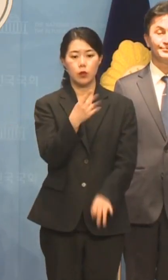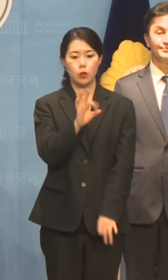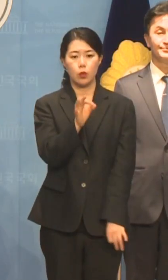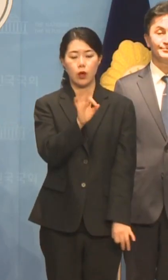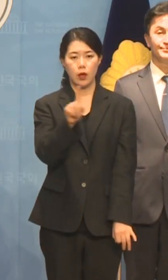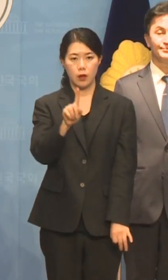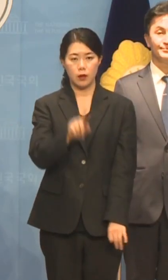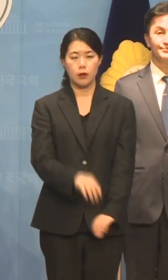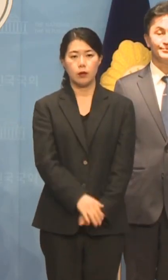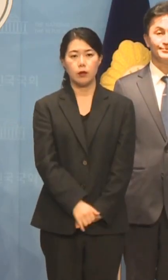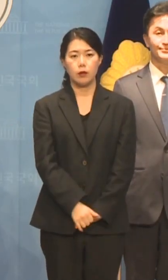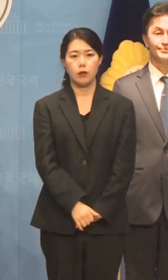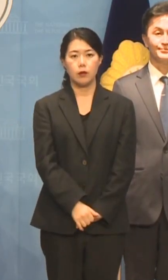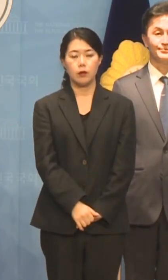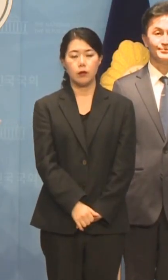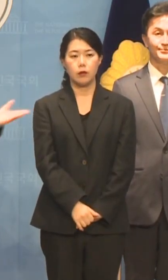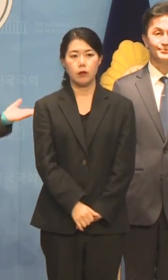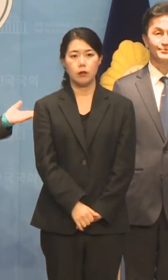김동아 위원님이십니다.